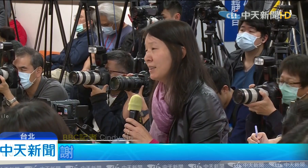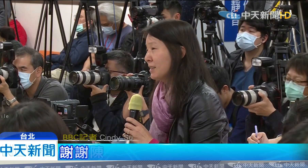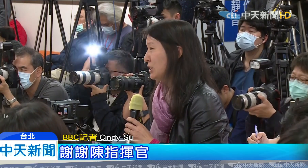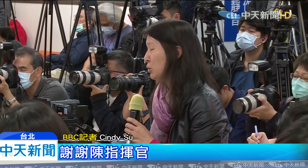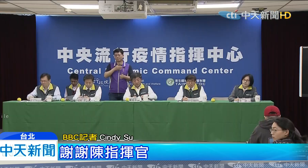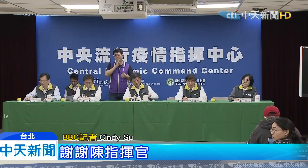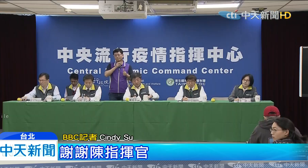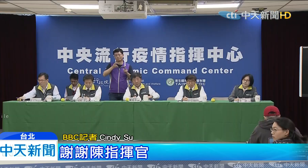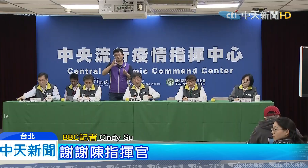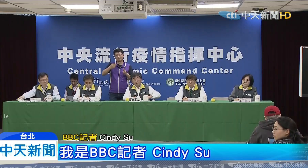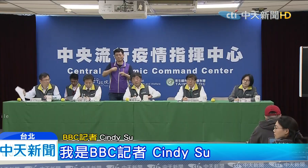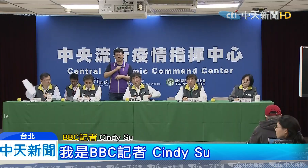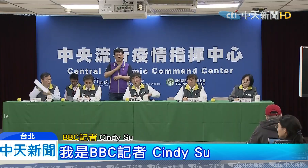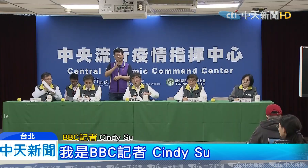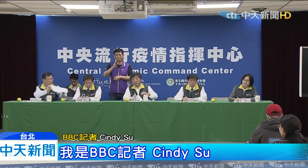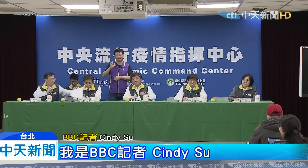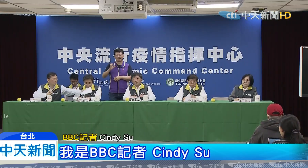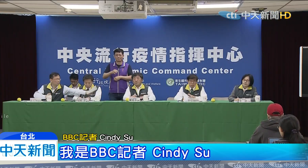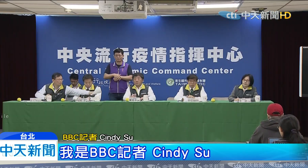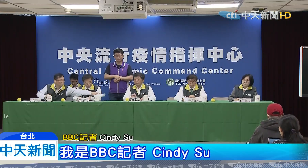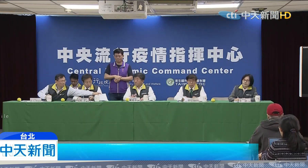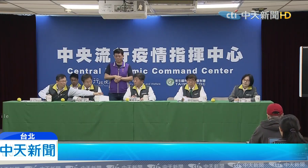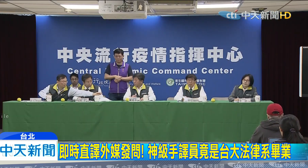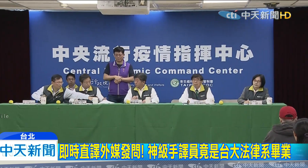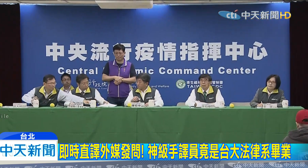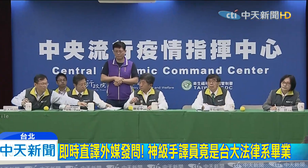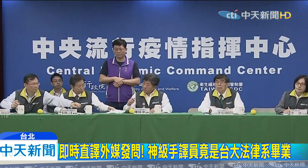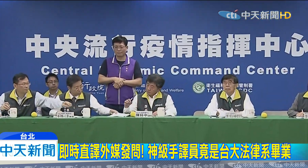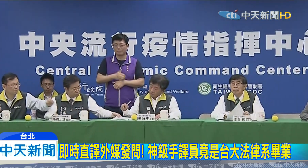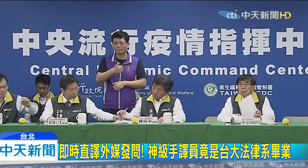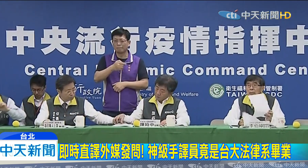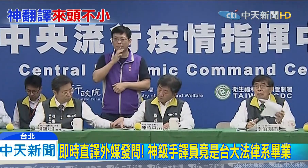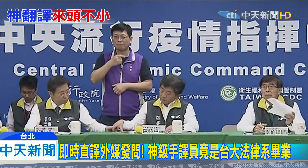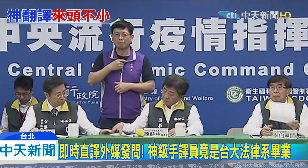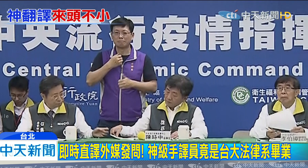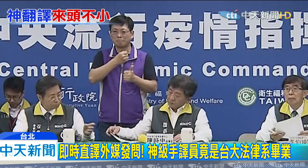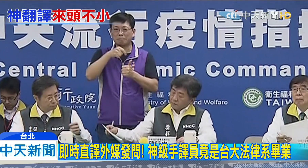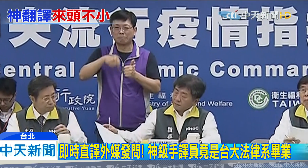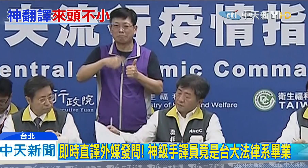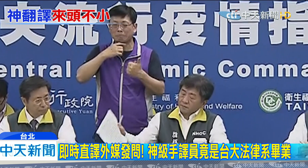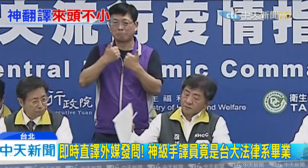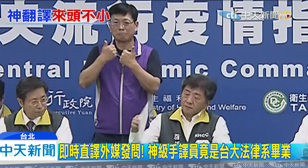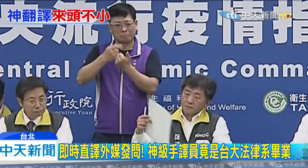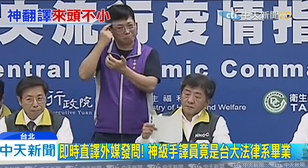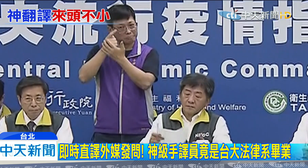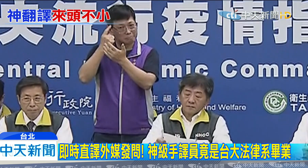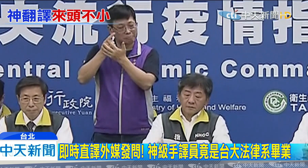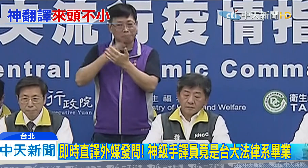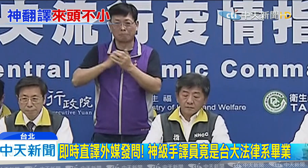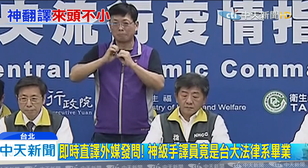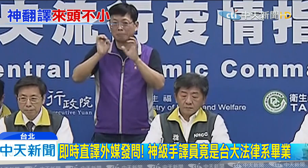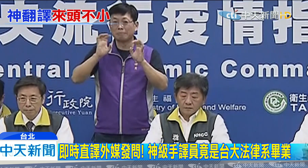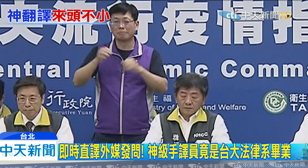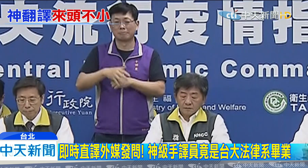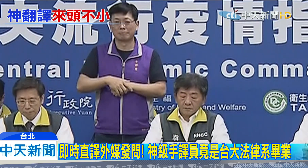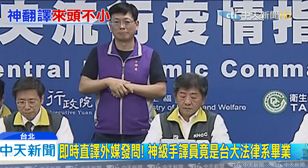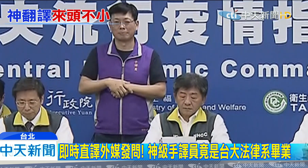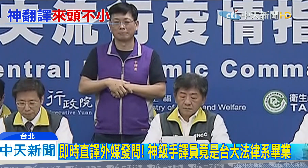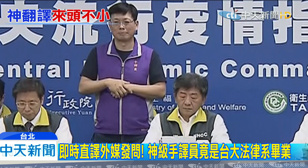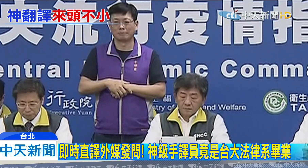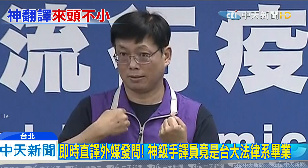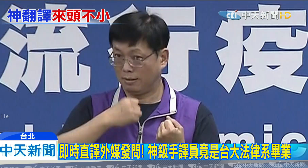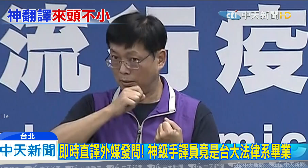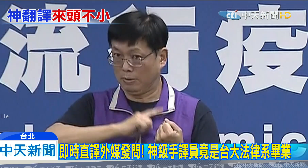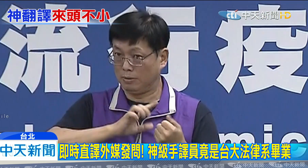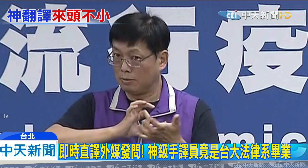you, Commander Chan. I'm from the BBC. My name is Cindy Su. 即時外媒發問手語老師李正輝成記者會亮點，但其實他可是台大法律